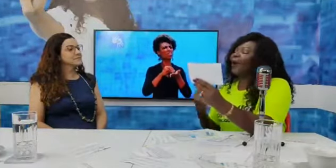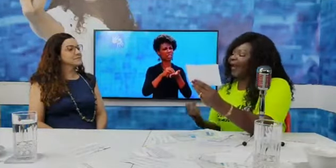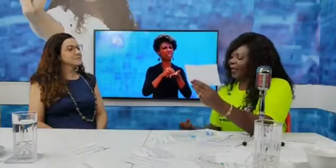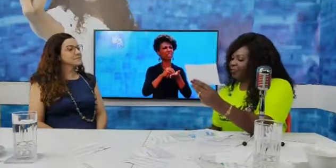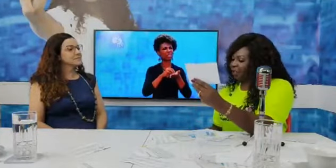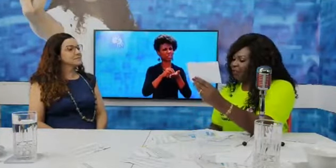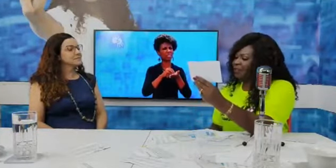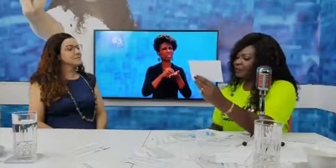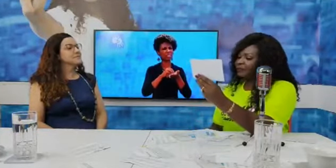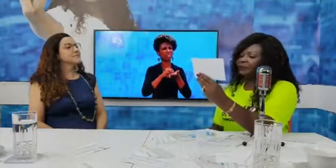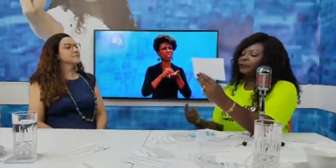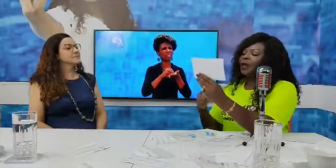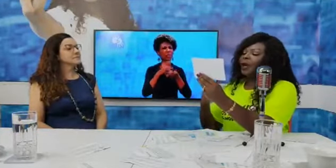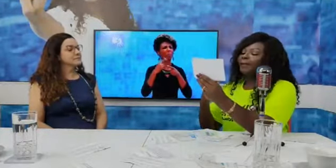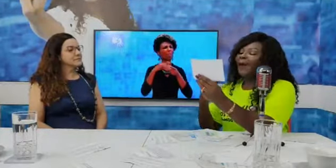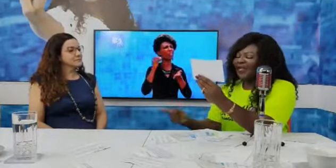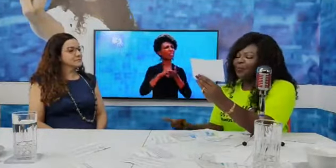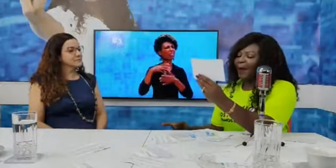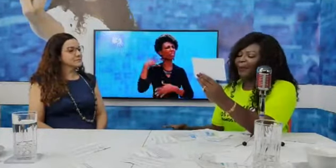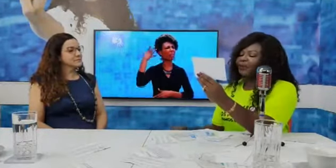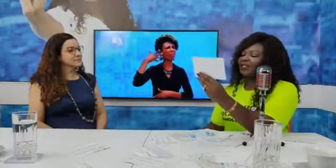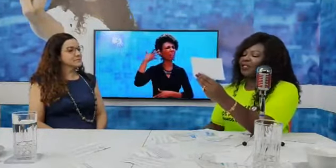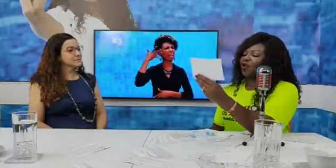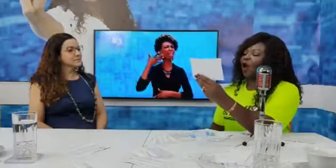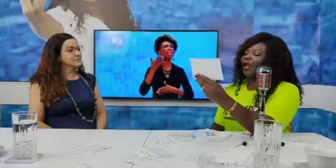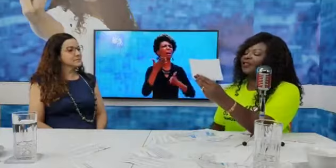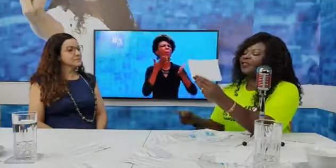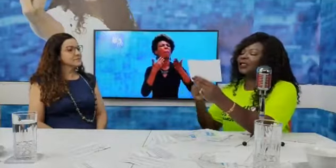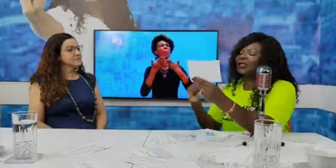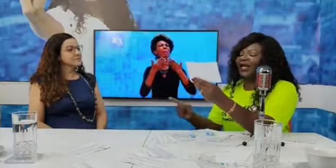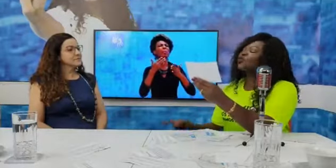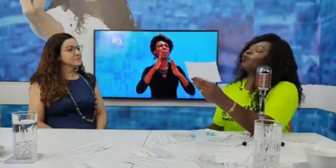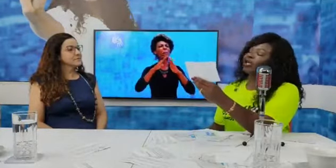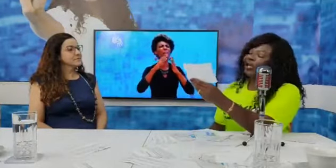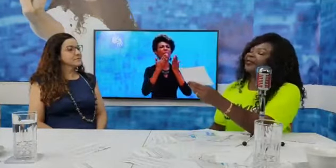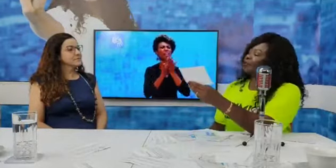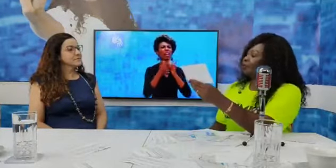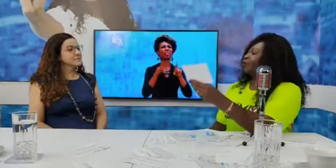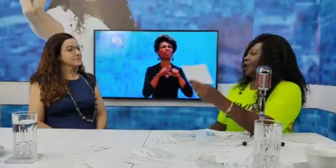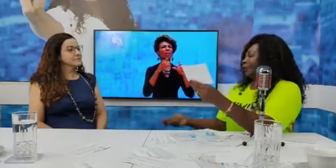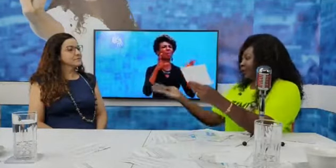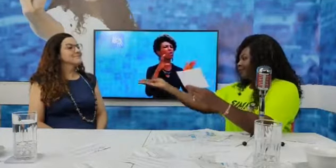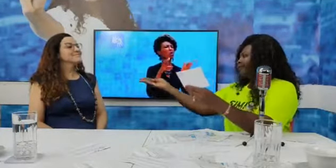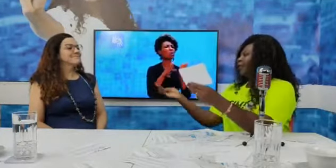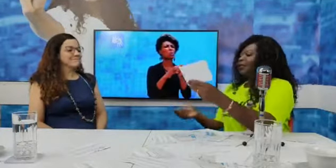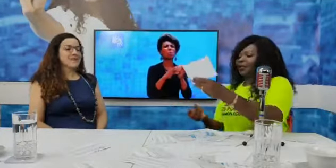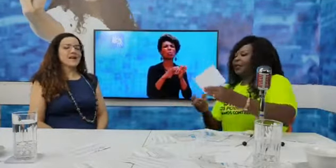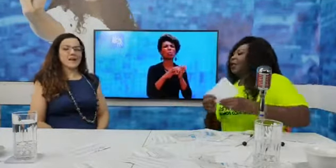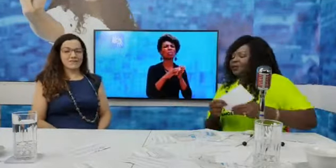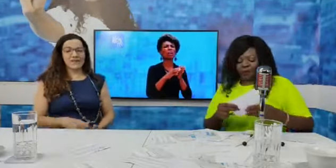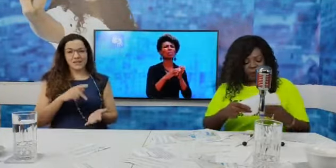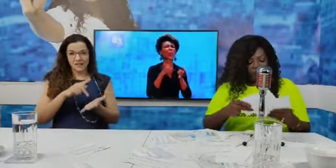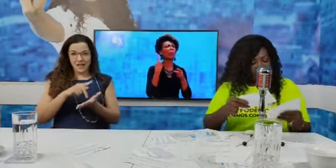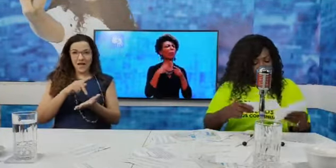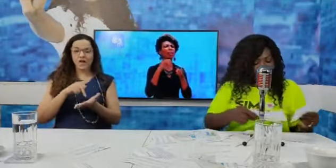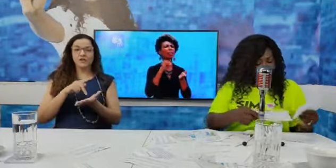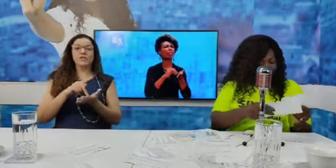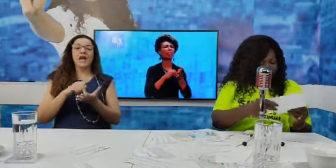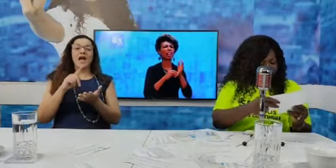em palestras, bate-papo nas escolas e nas comunidades sobre o tema?